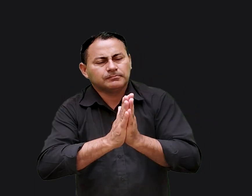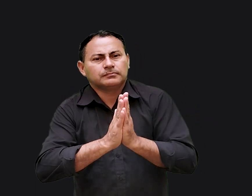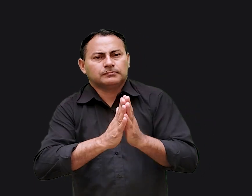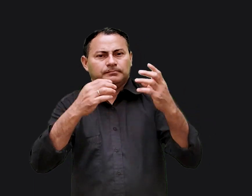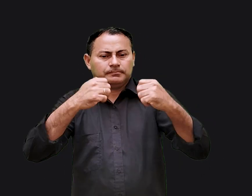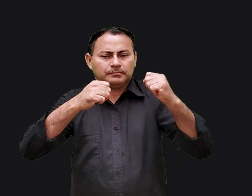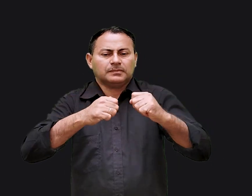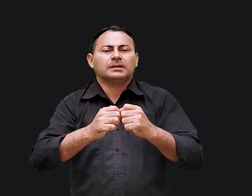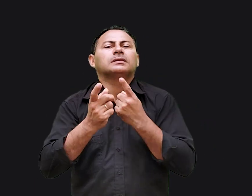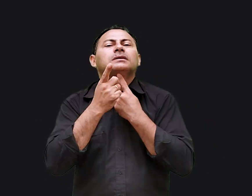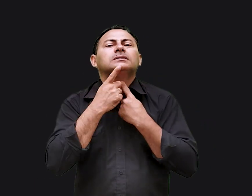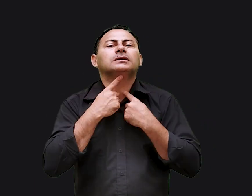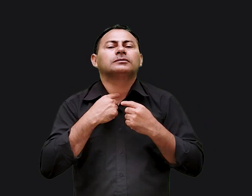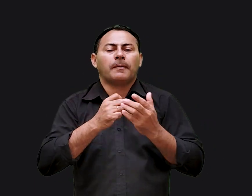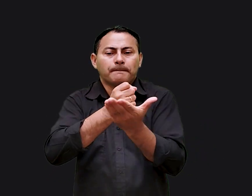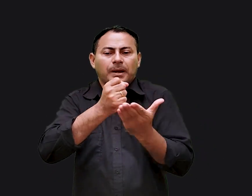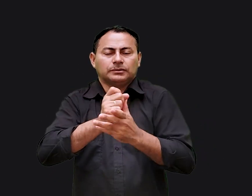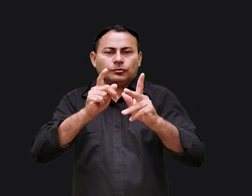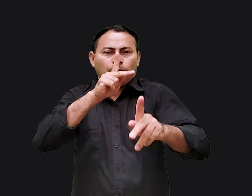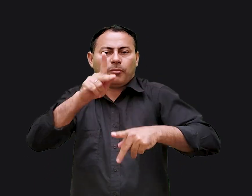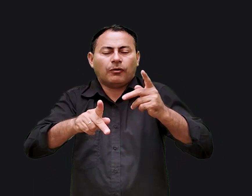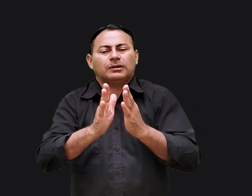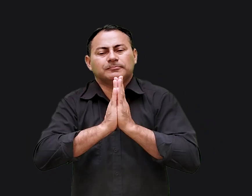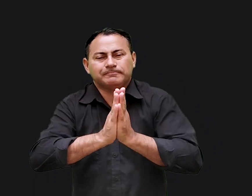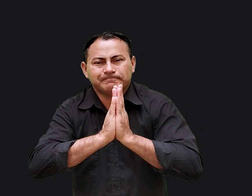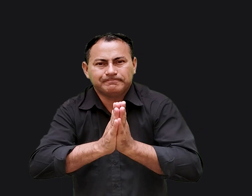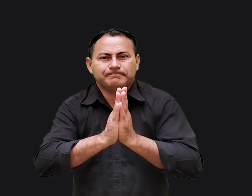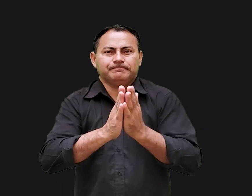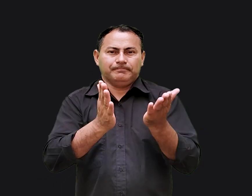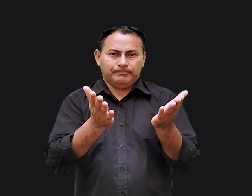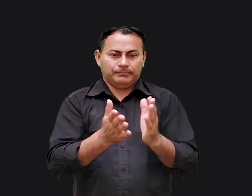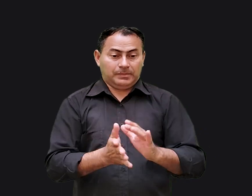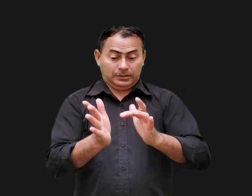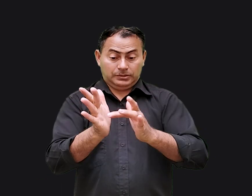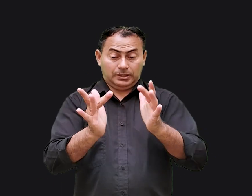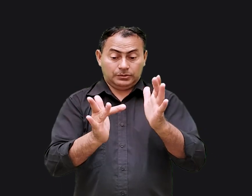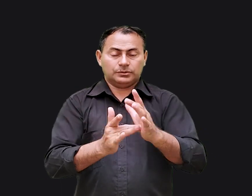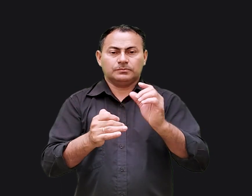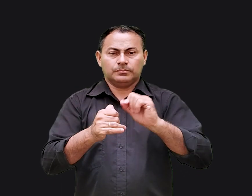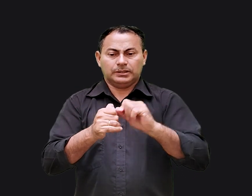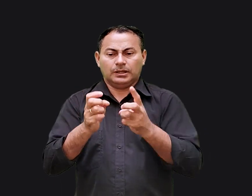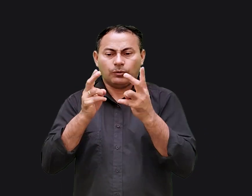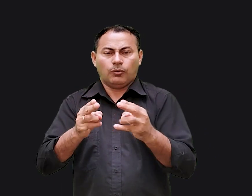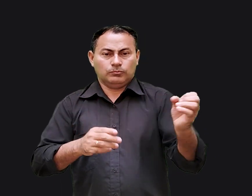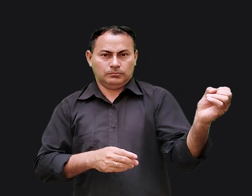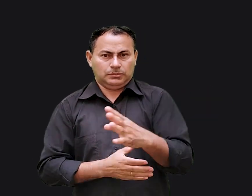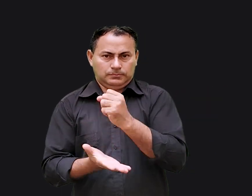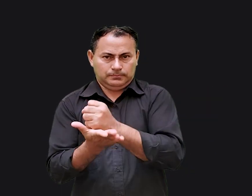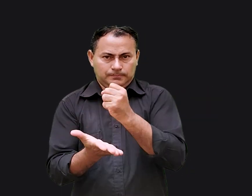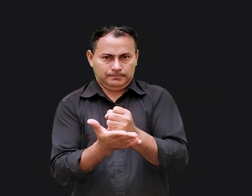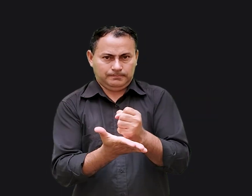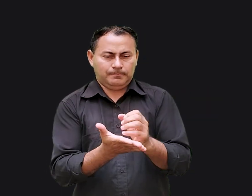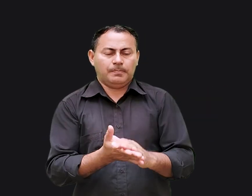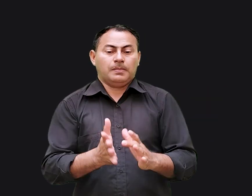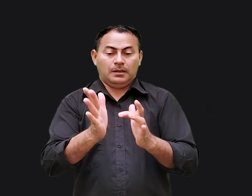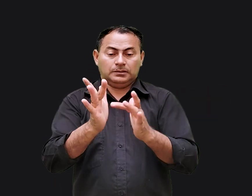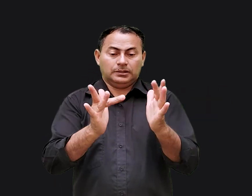as necessidades e desejos básicos da humanidade. Jesus fez a mesma coisa no Novo Testamento. Jesus